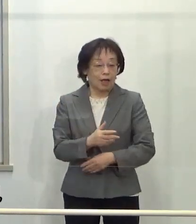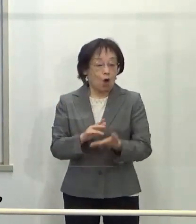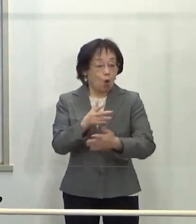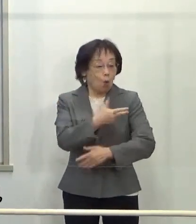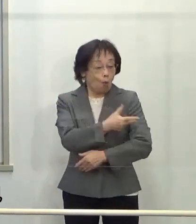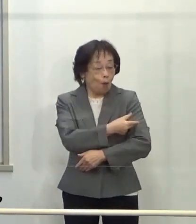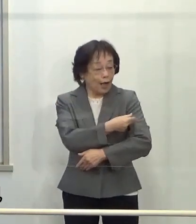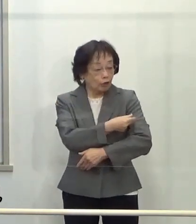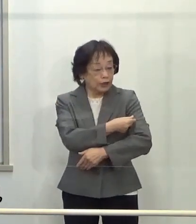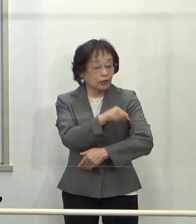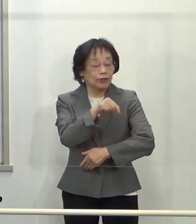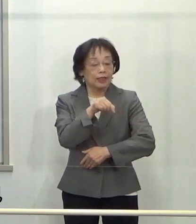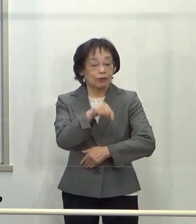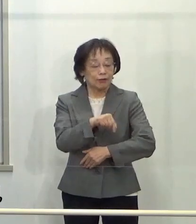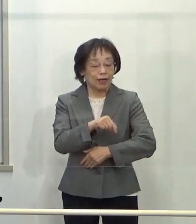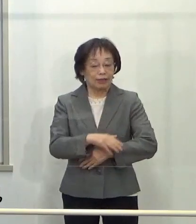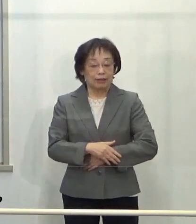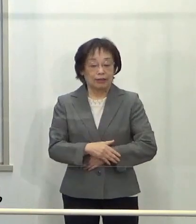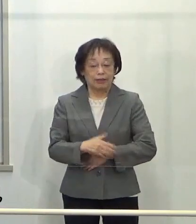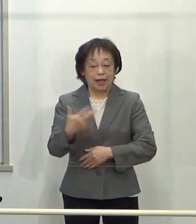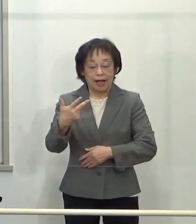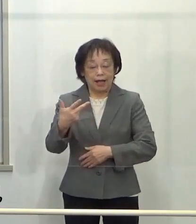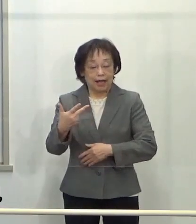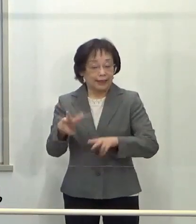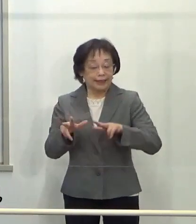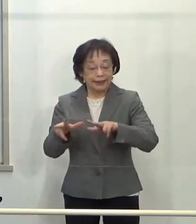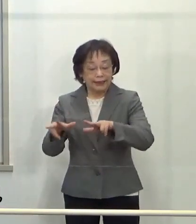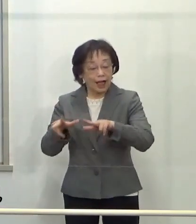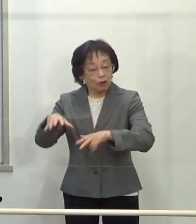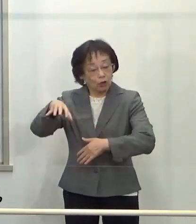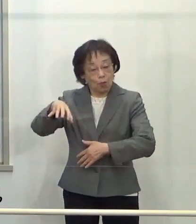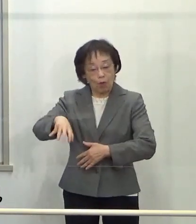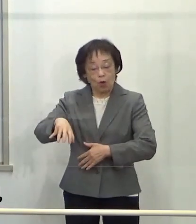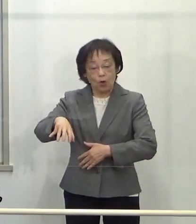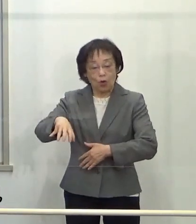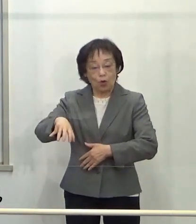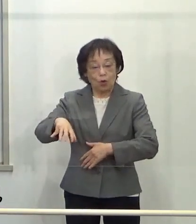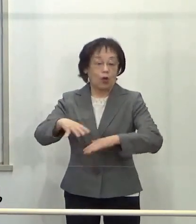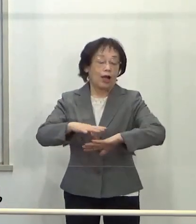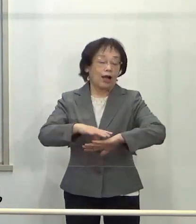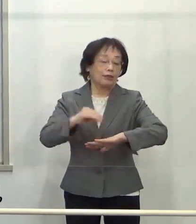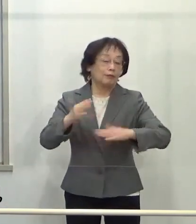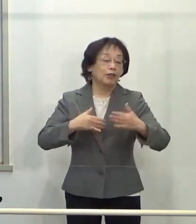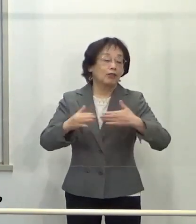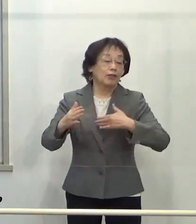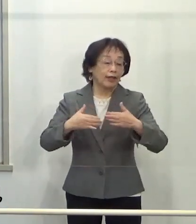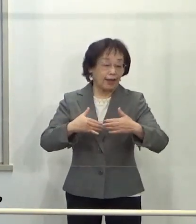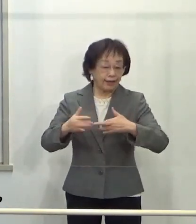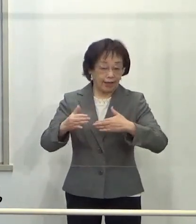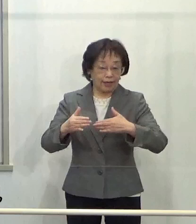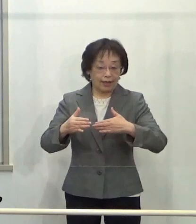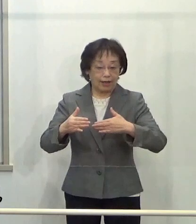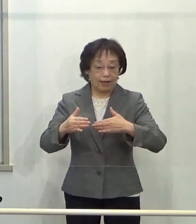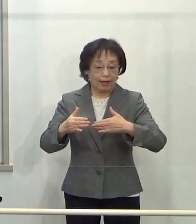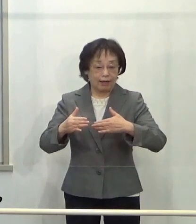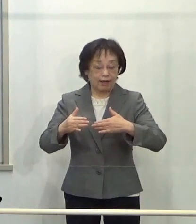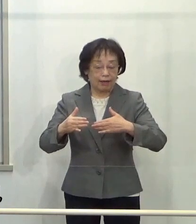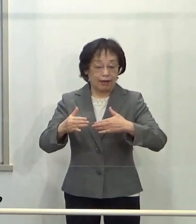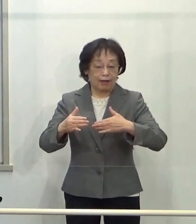は、市役所もですね、初めて経験するような大掛かり